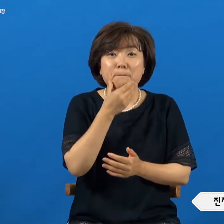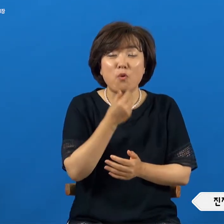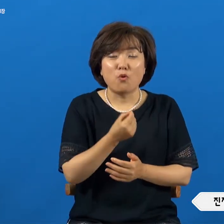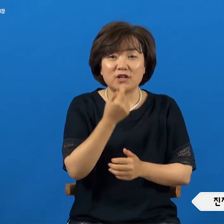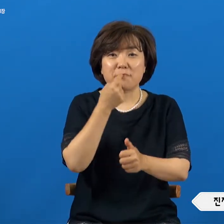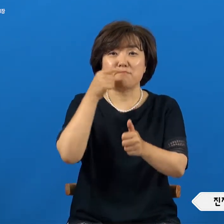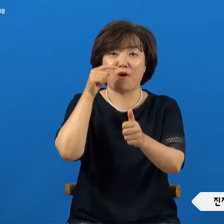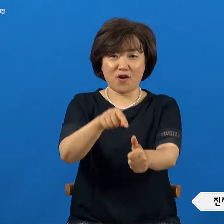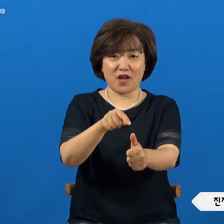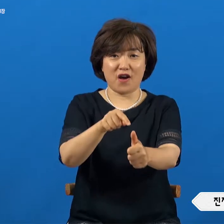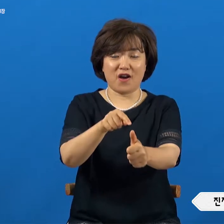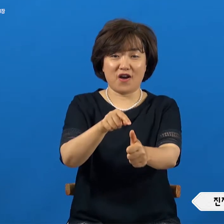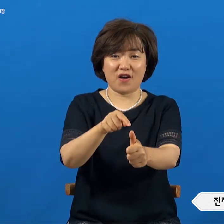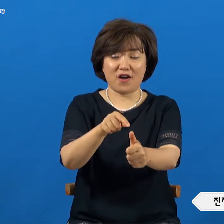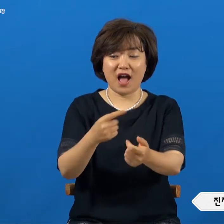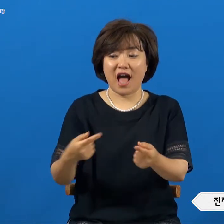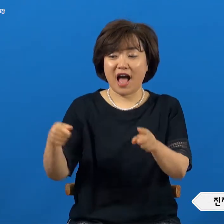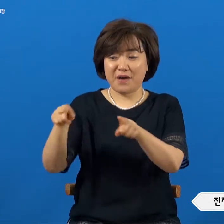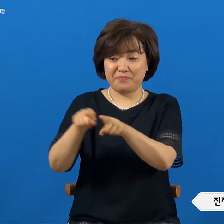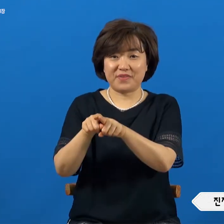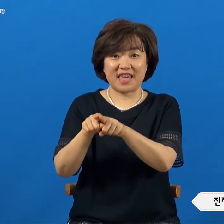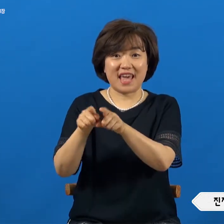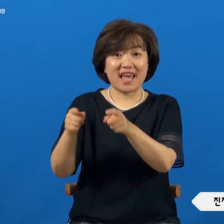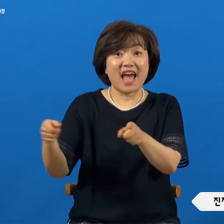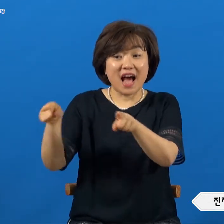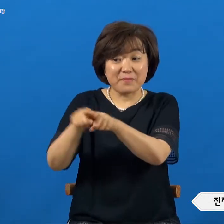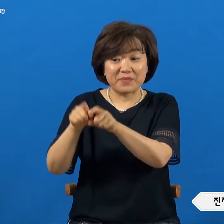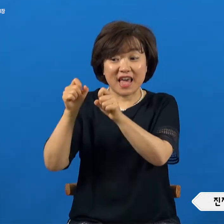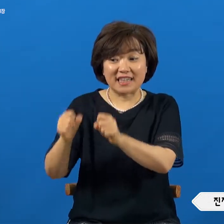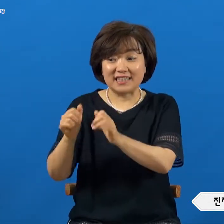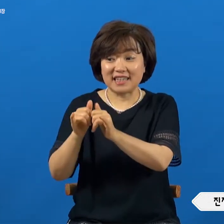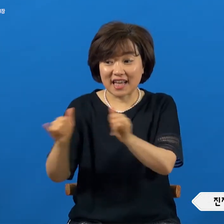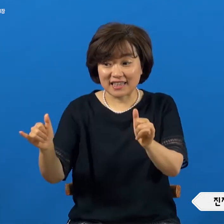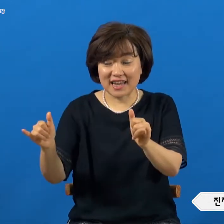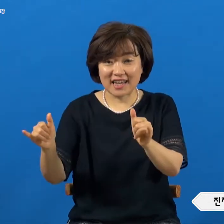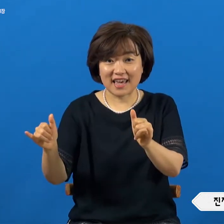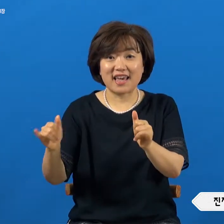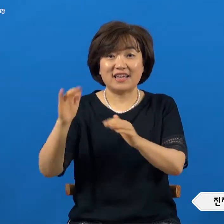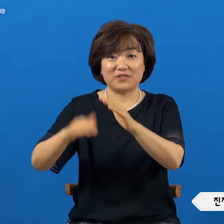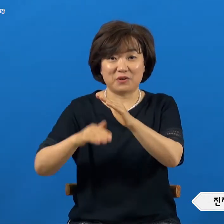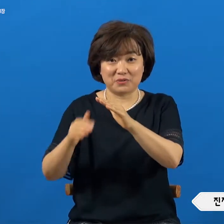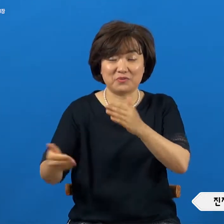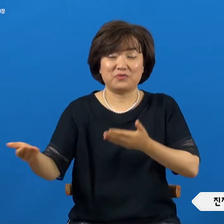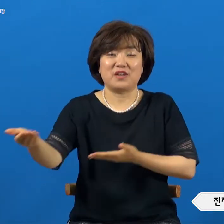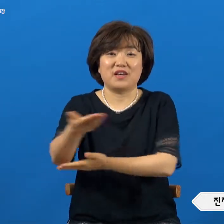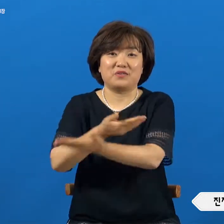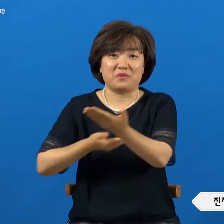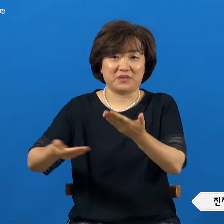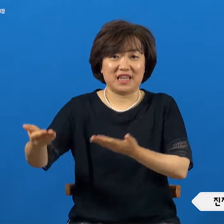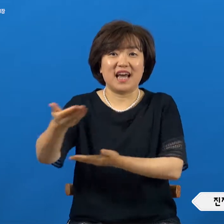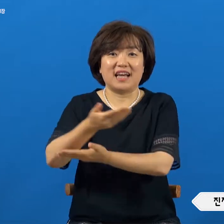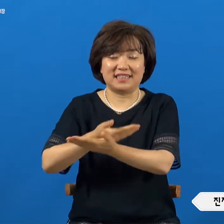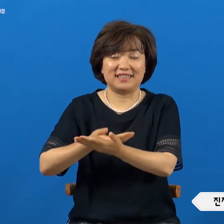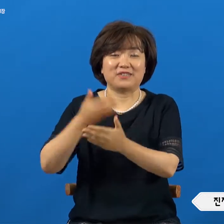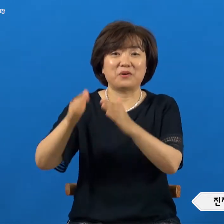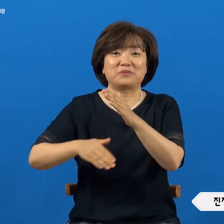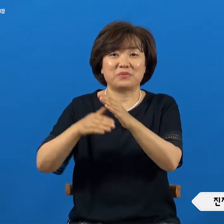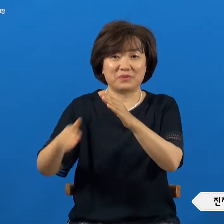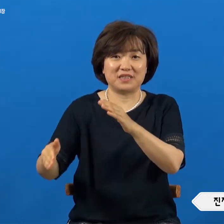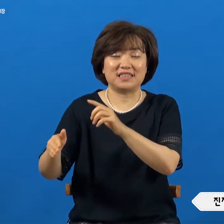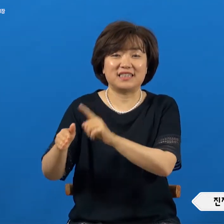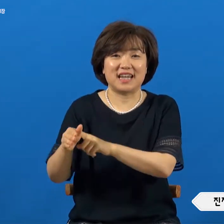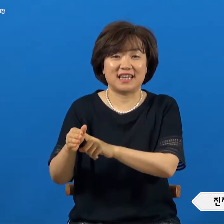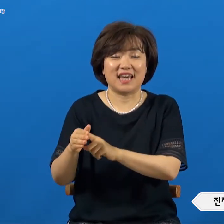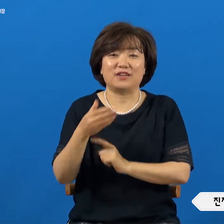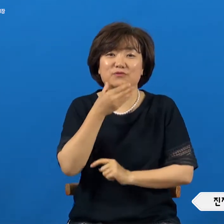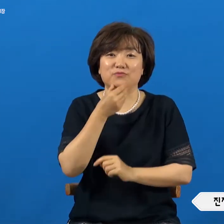명령하신다고 말씀합니다. 함께하는 자들에게 주시는 성도의 교제의 축복을 성경은 오늘